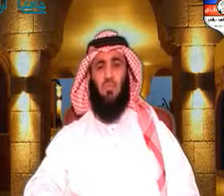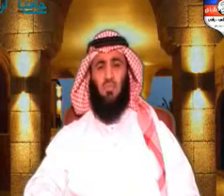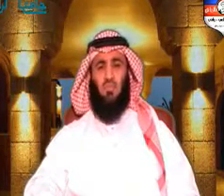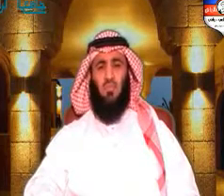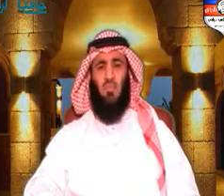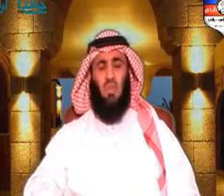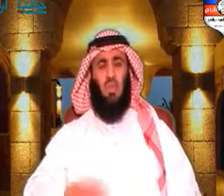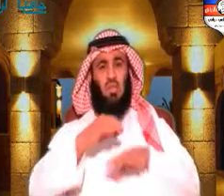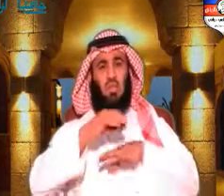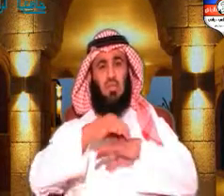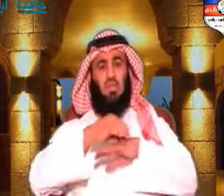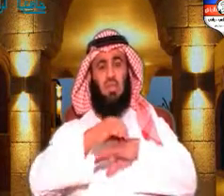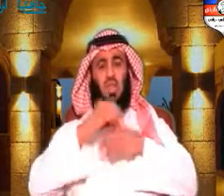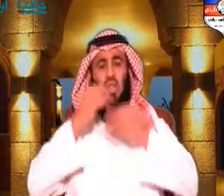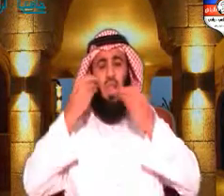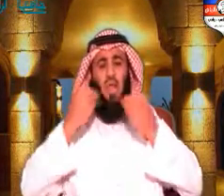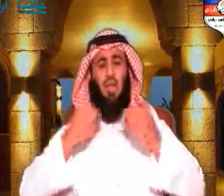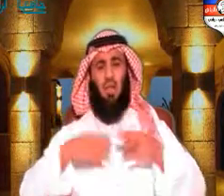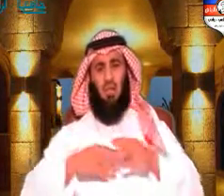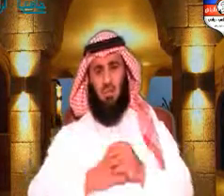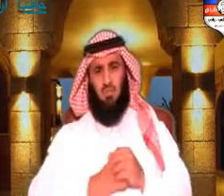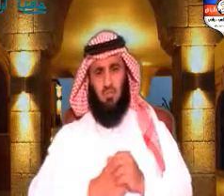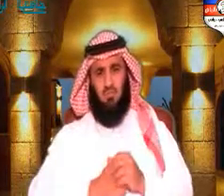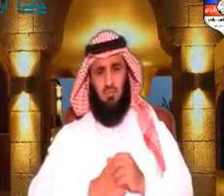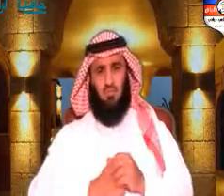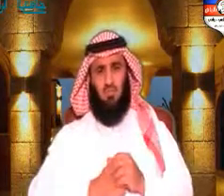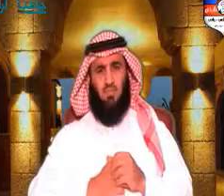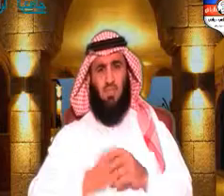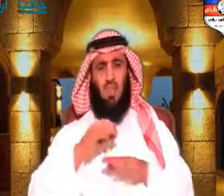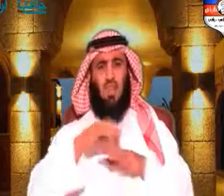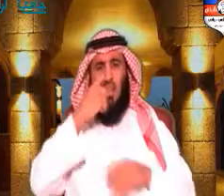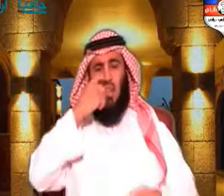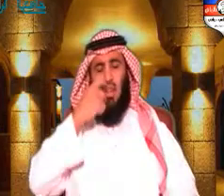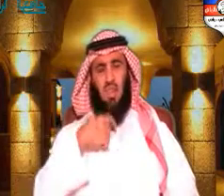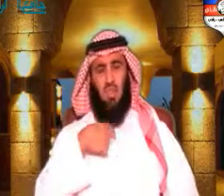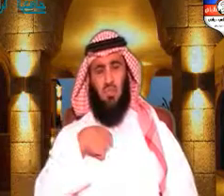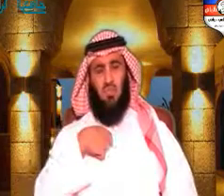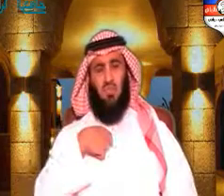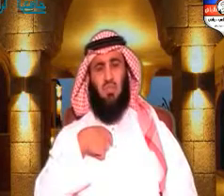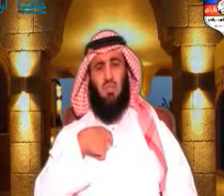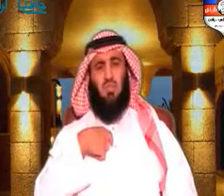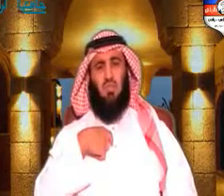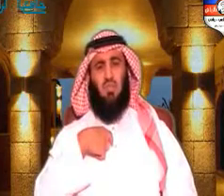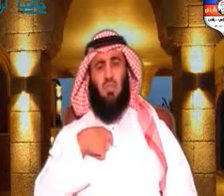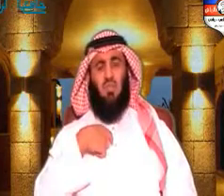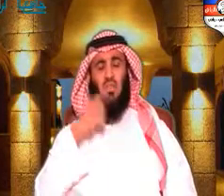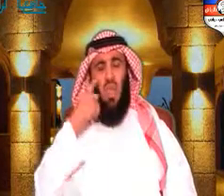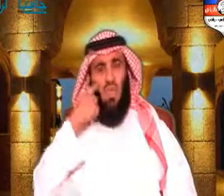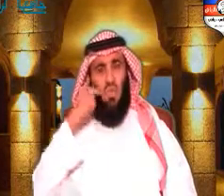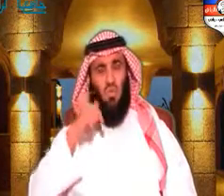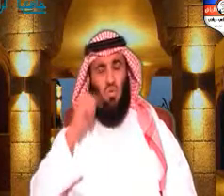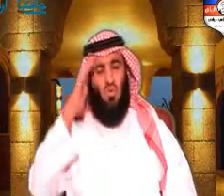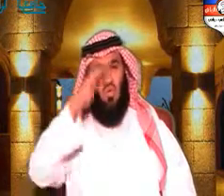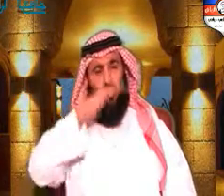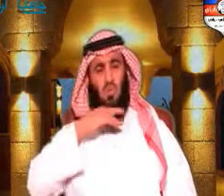الإنسان نفسه، وفيه تدبير مصالح النفس والجسد في الدنيا والآخرة. فإن السرف